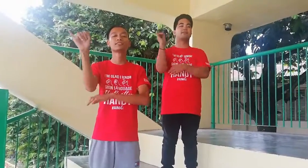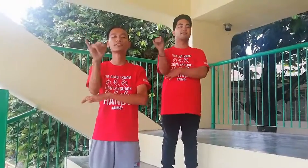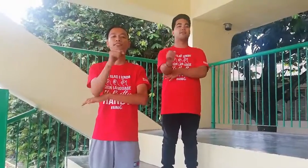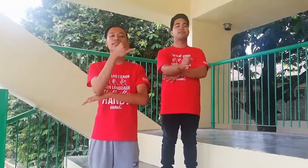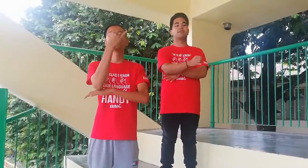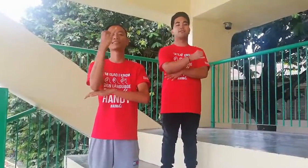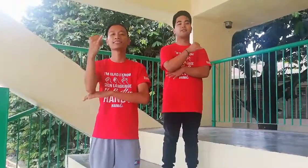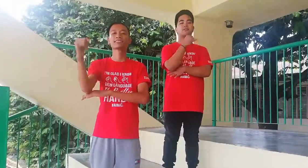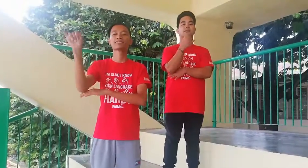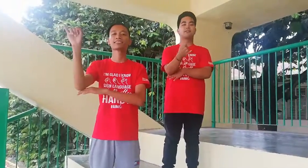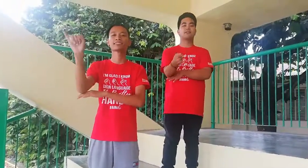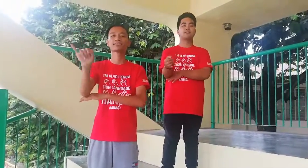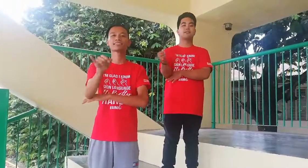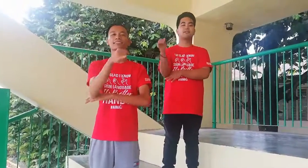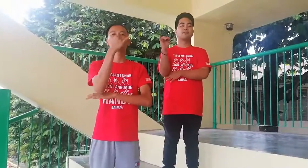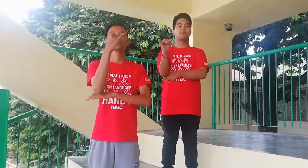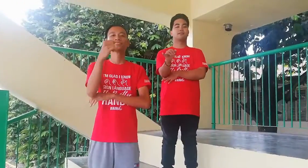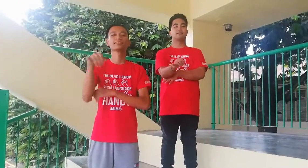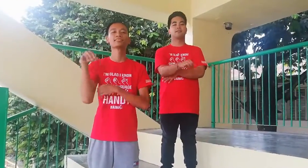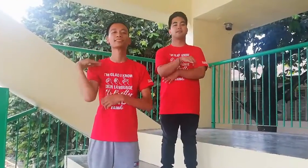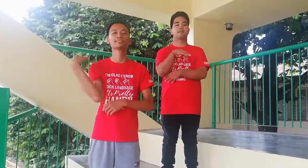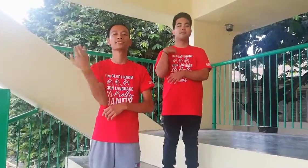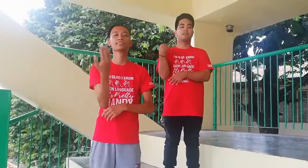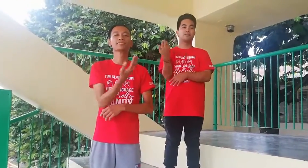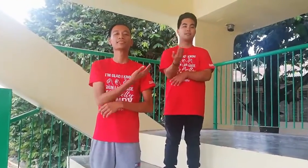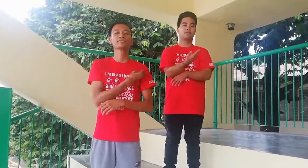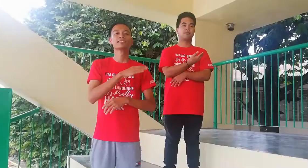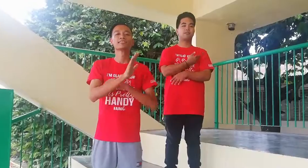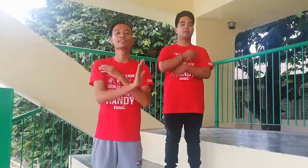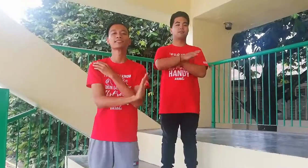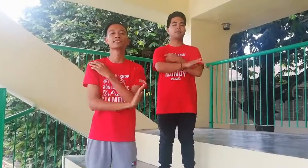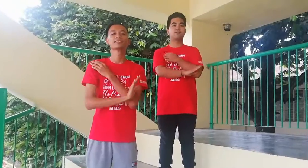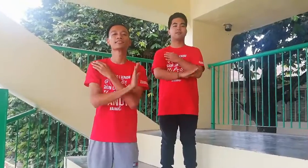imus sa ating bayan